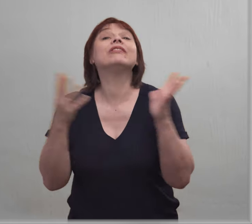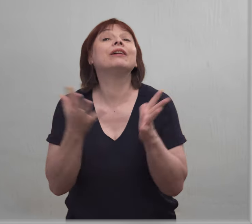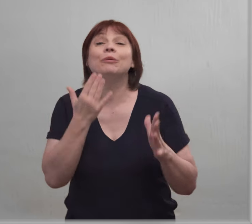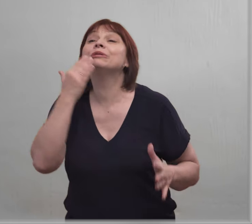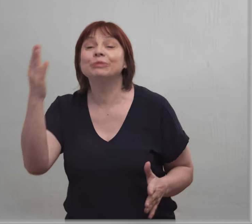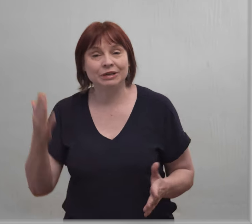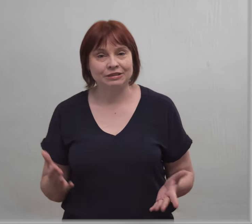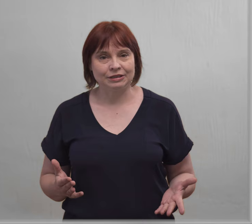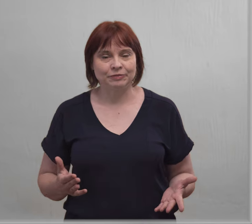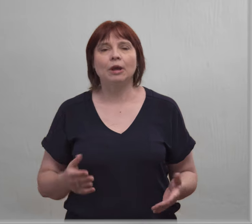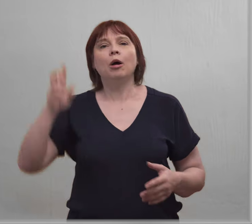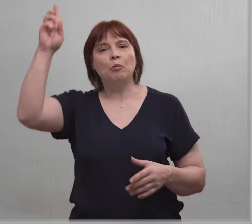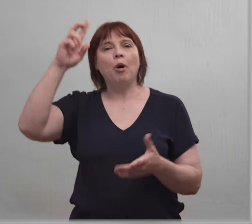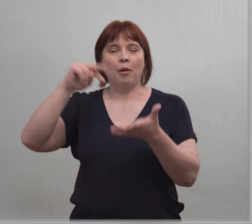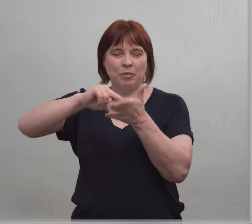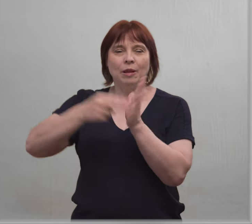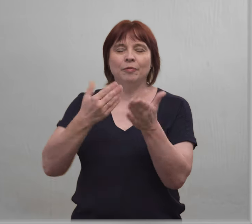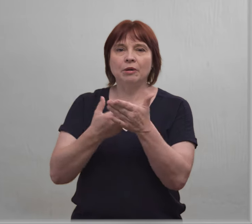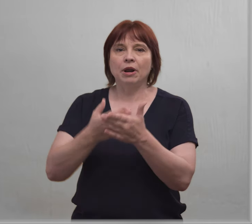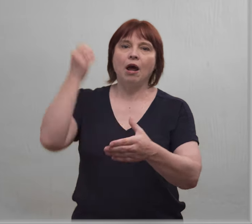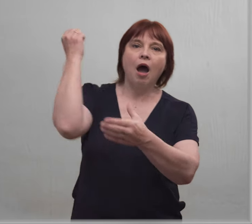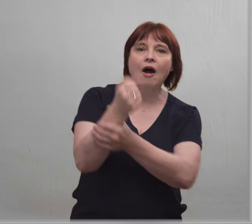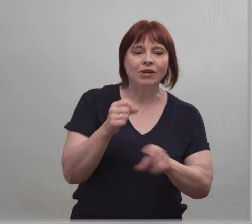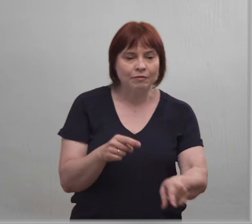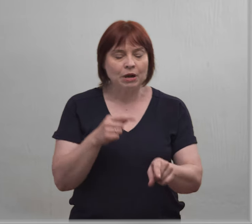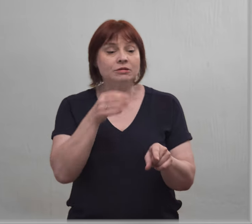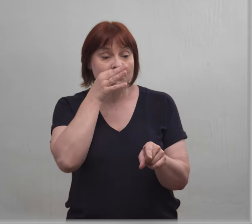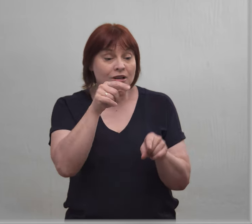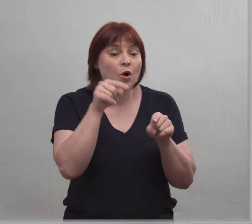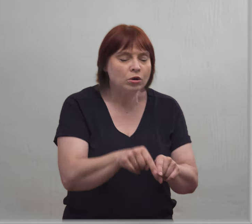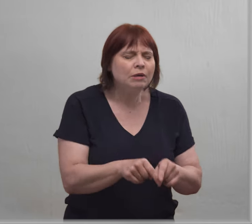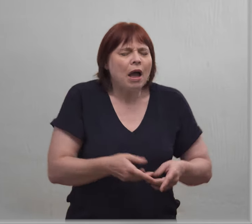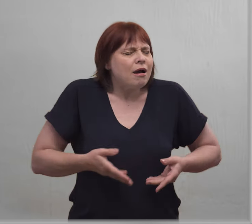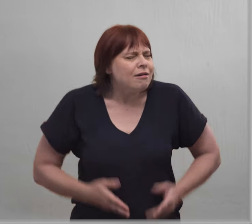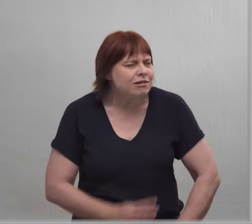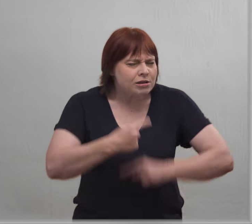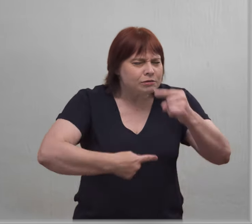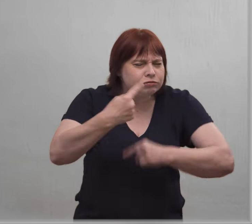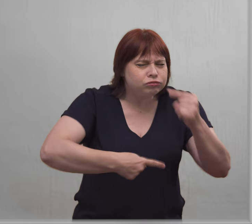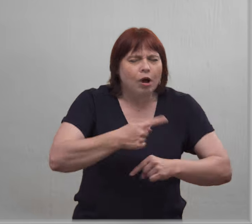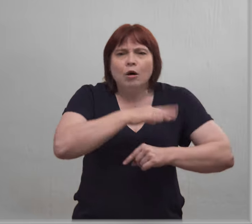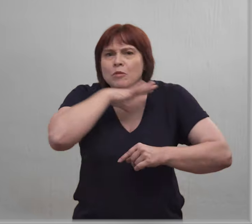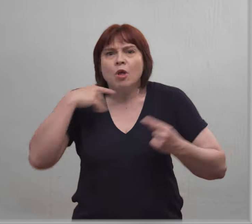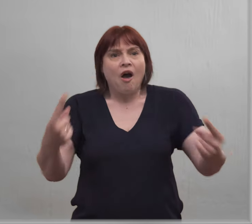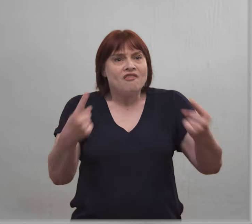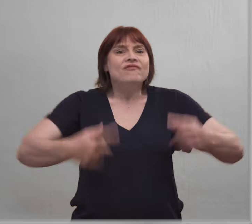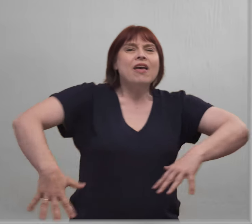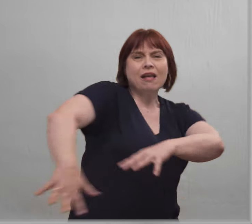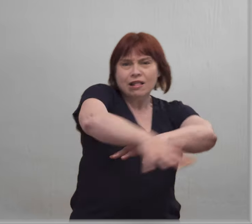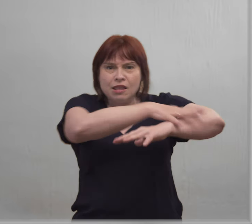великий народ. Сколько песка на земле, сколько звезд на небе, сколько Авраам при жизни увидел